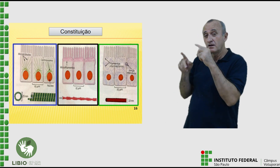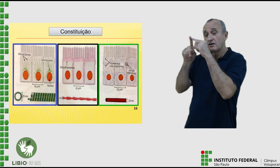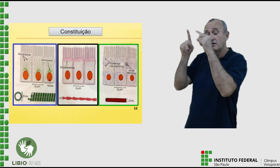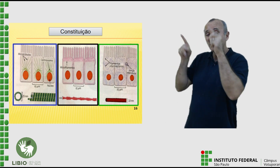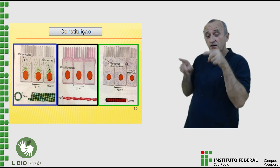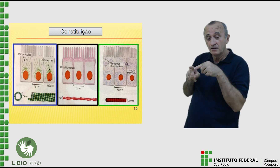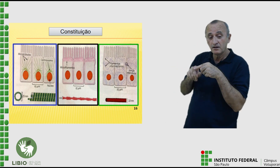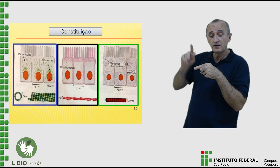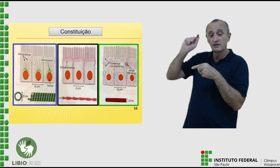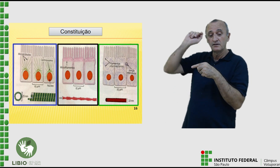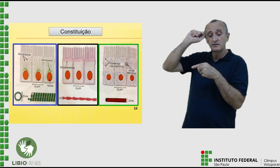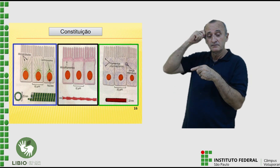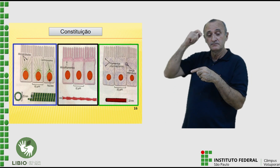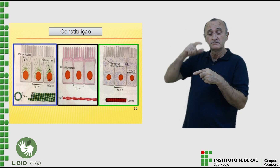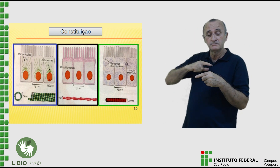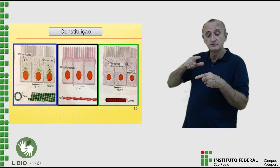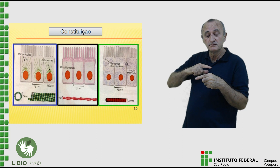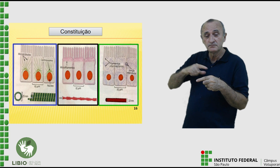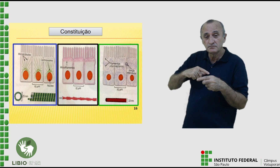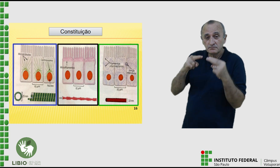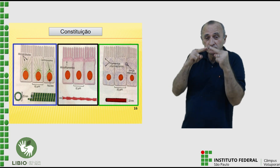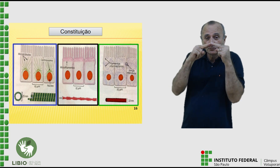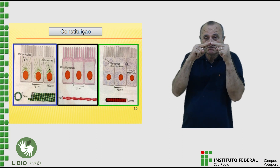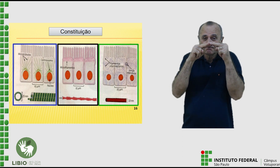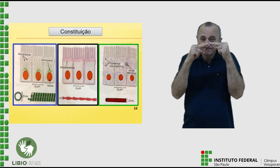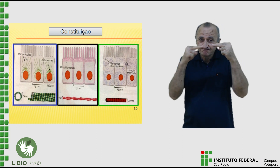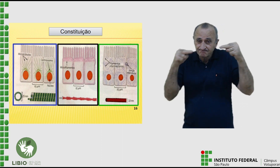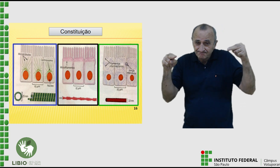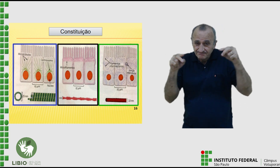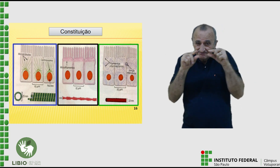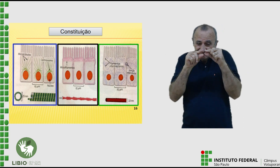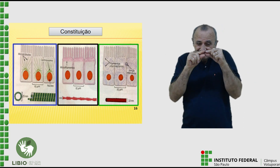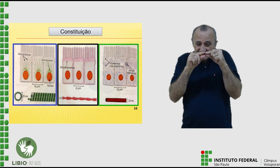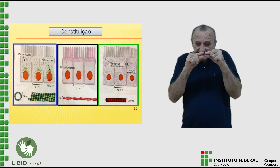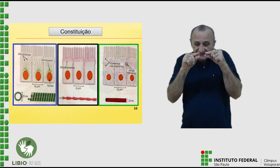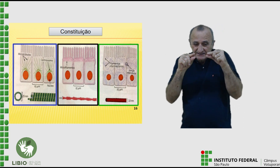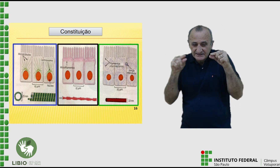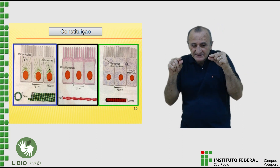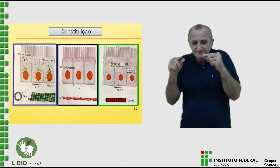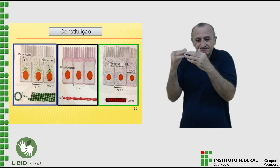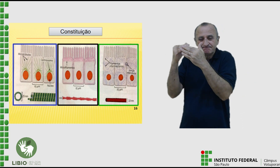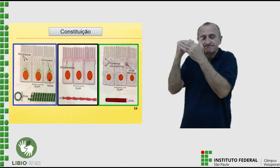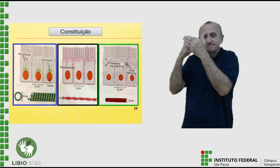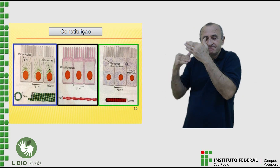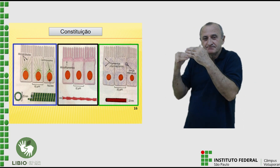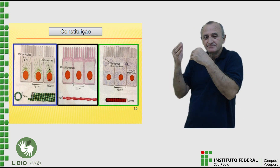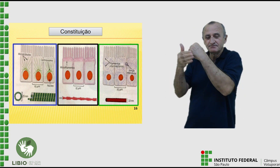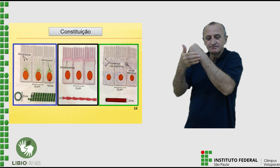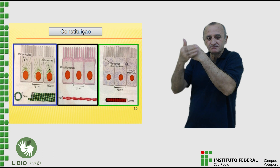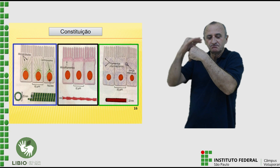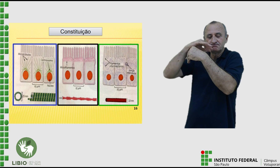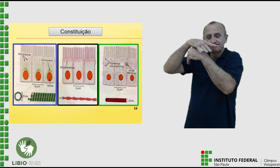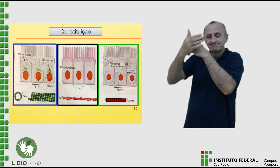Agora observe no retângulo preto. Vemos os microfilamentos